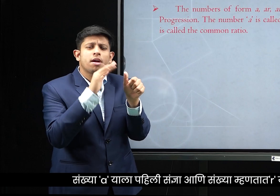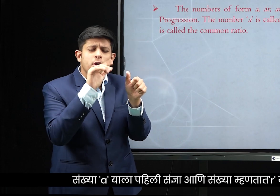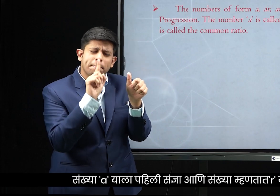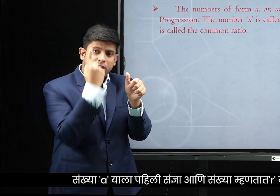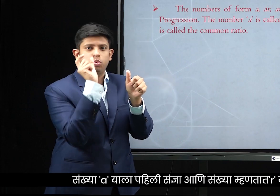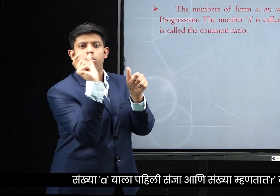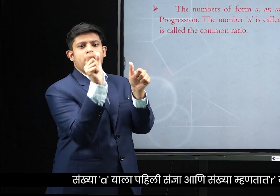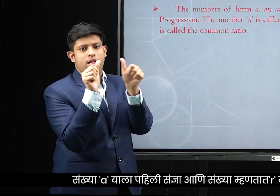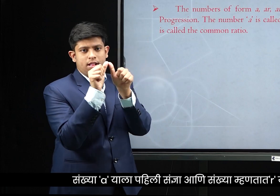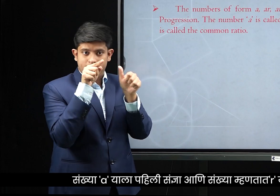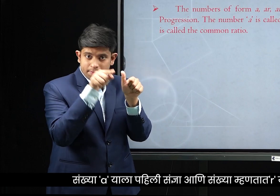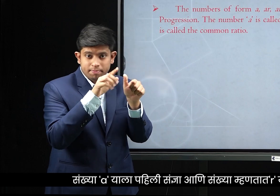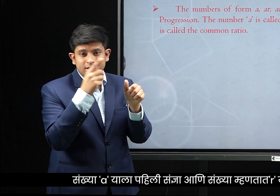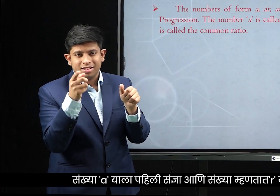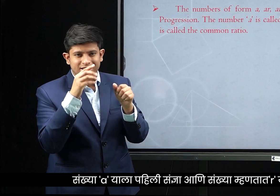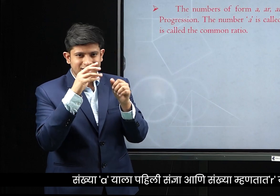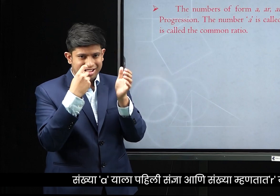रेशो असं म्हणतात.